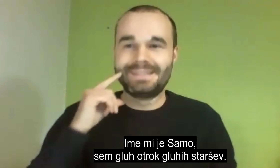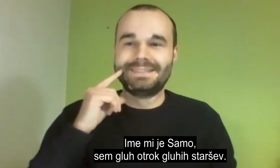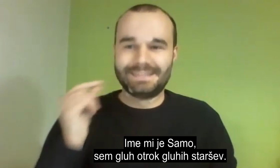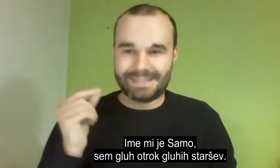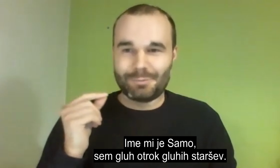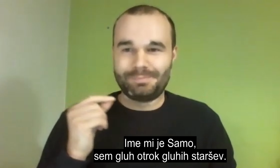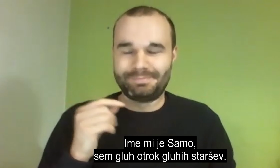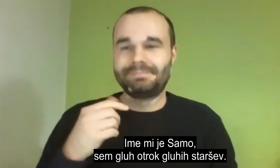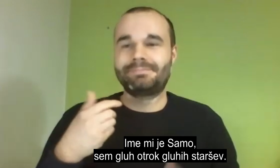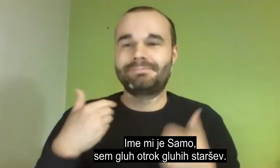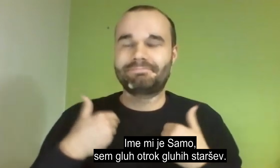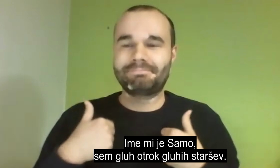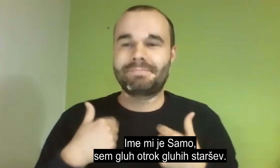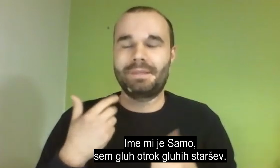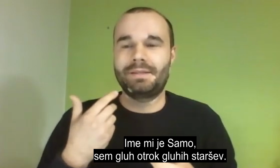Ime mi je Samo,